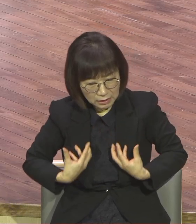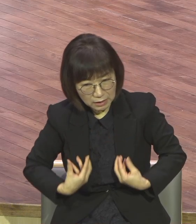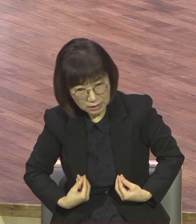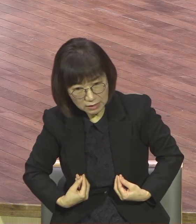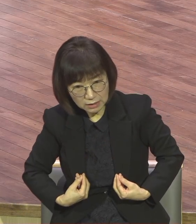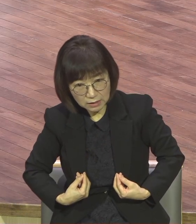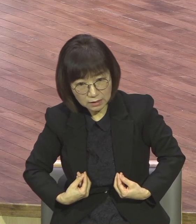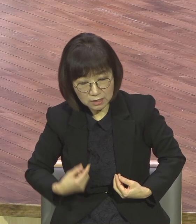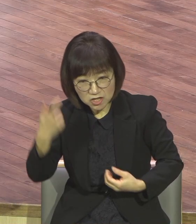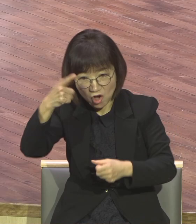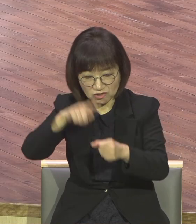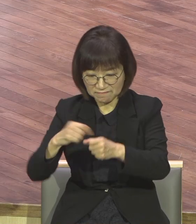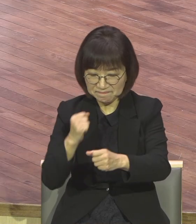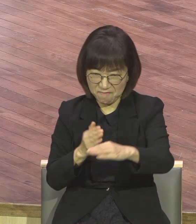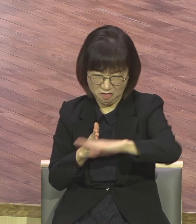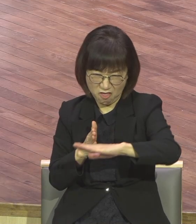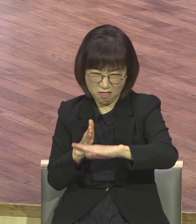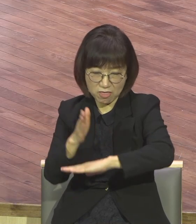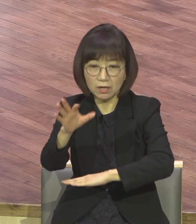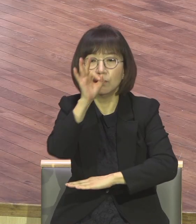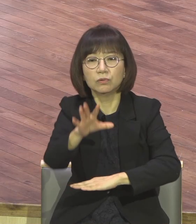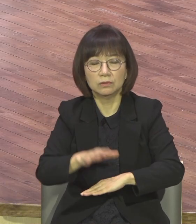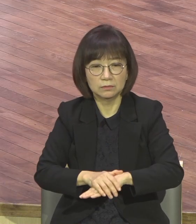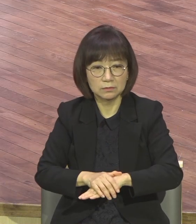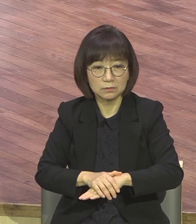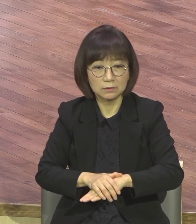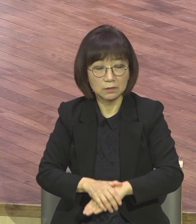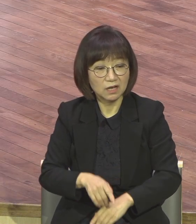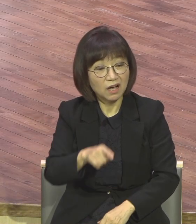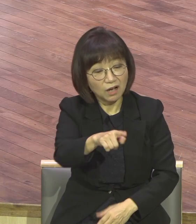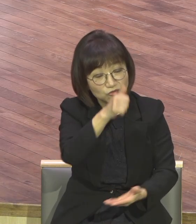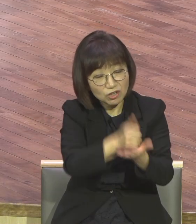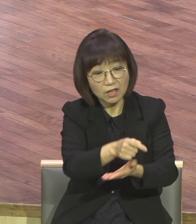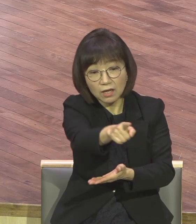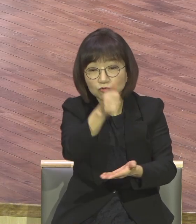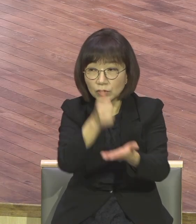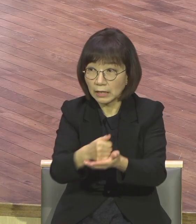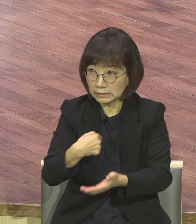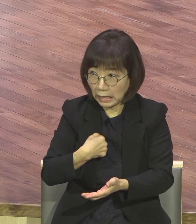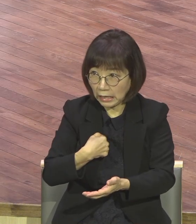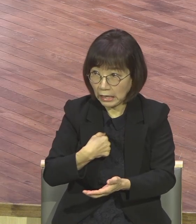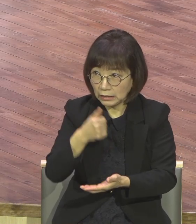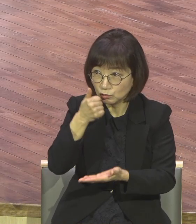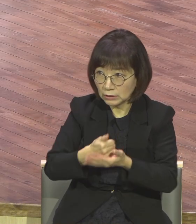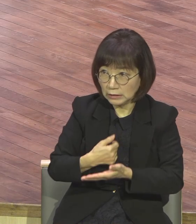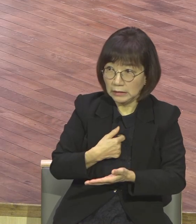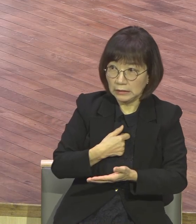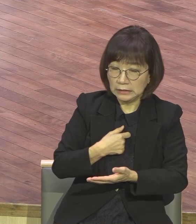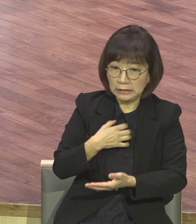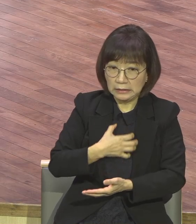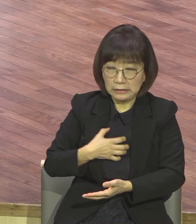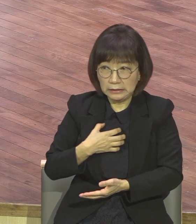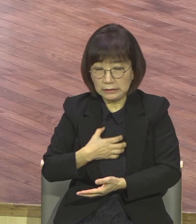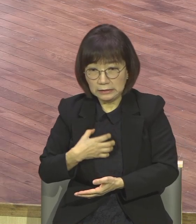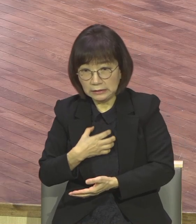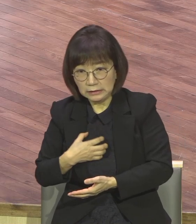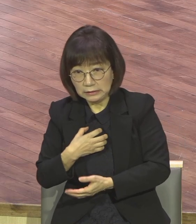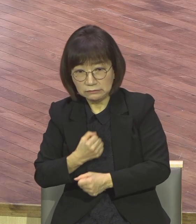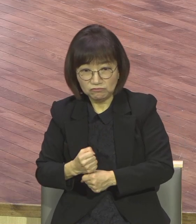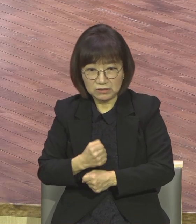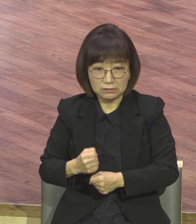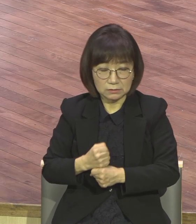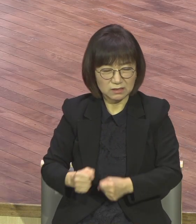못합니다. 정죄의식이 많은 사람. 지은죄 때문에 딱 근력 암덩어리가 딱 잡고 있으니까 여기 사단 노리는